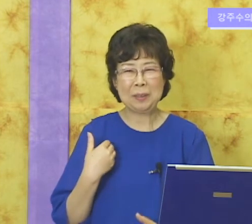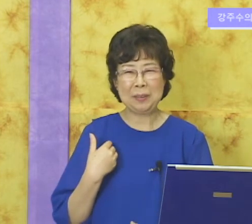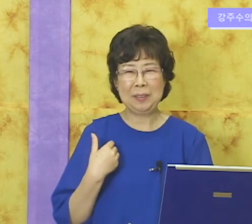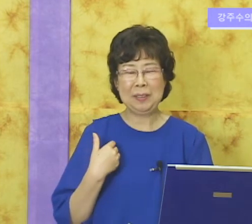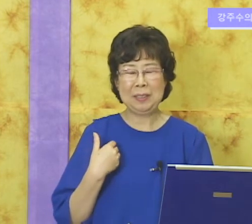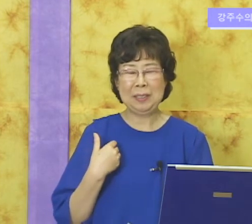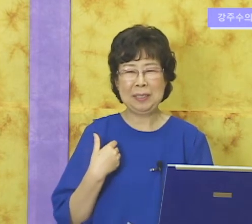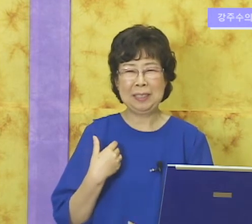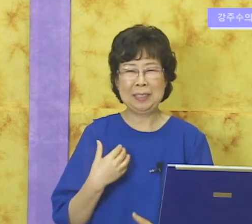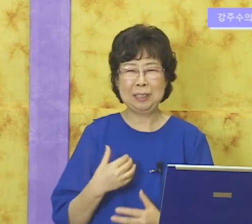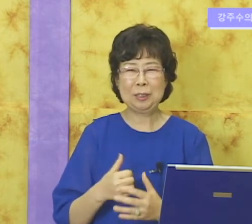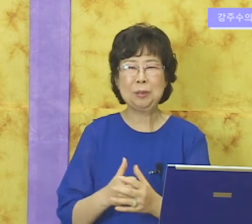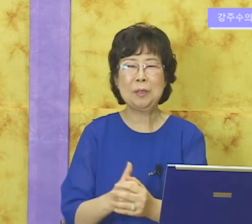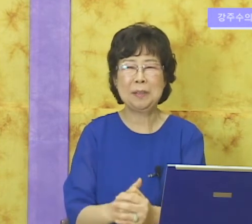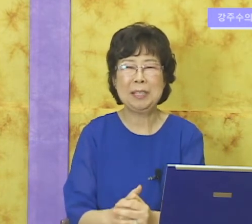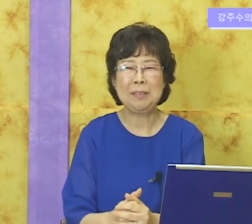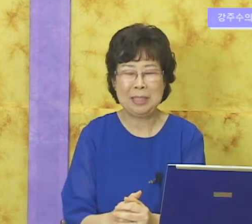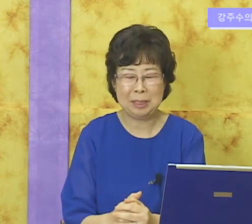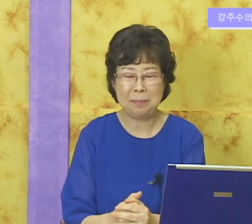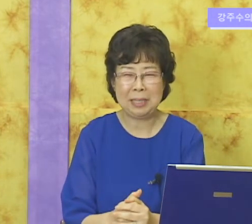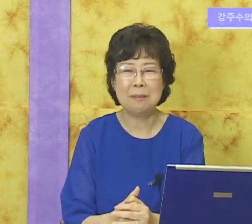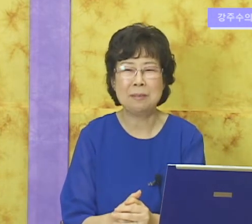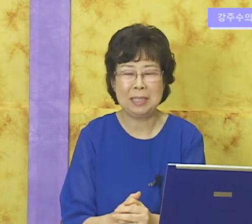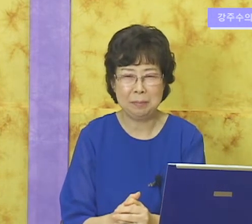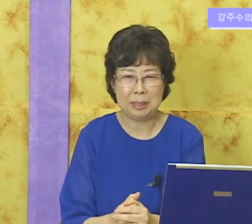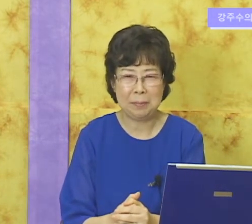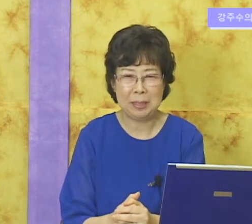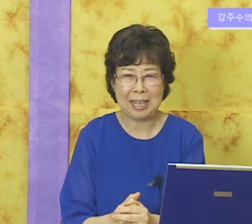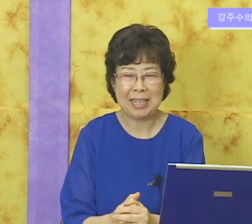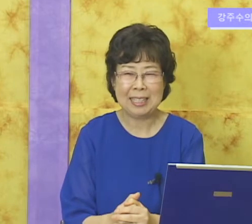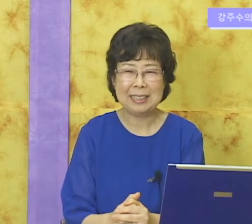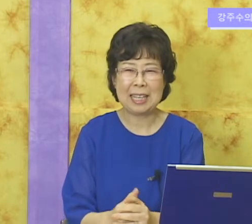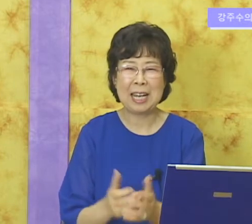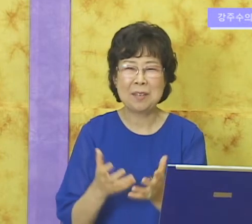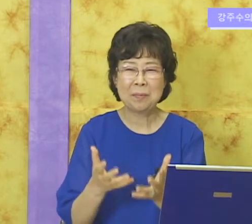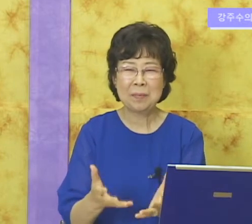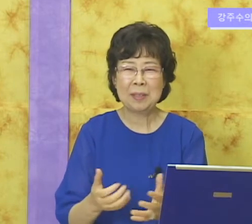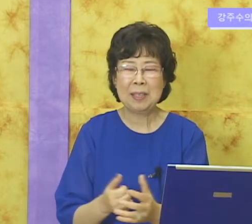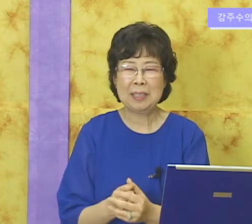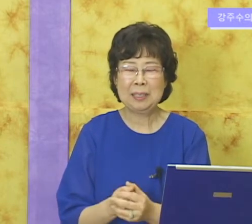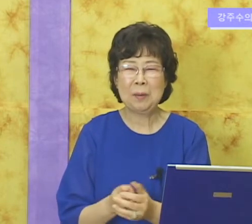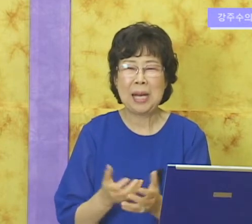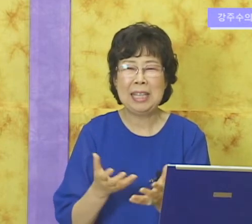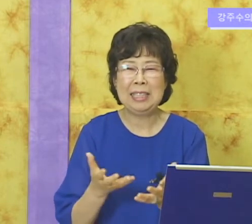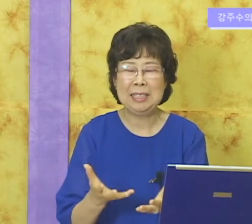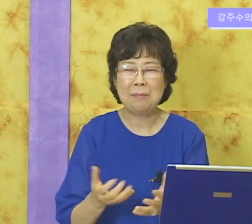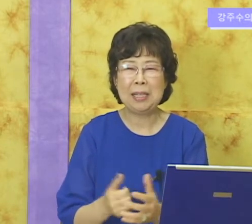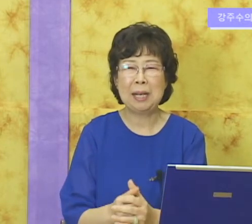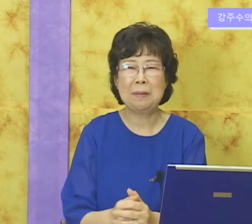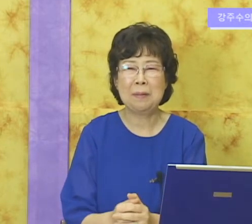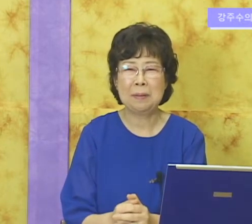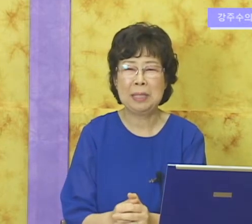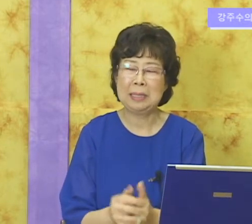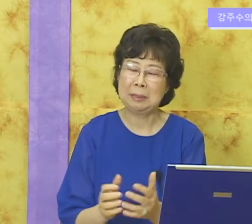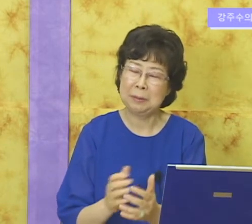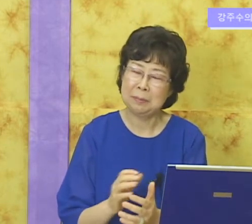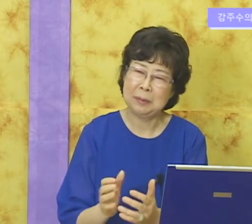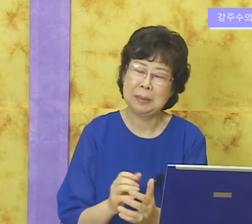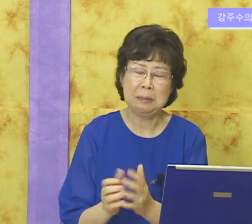저도 수어로 이름이 있습니다. 얼굴 이름이 있습니다. 제가 그 농아인들 만나고 자주